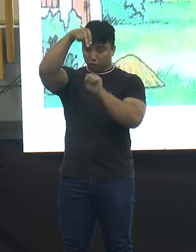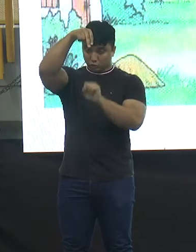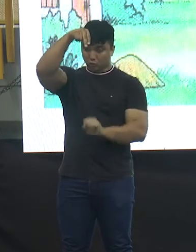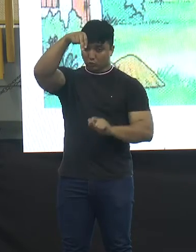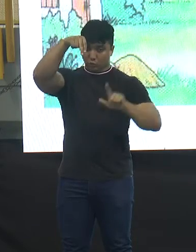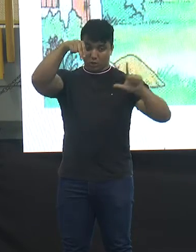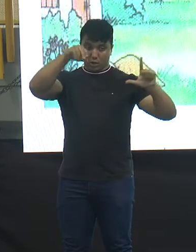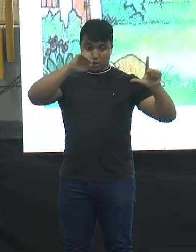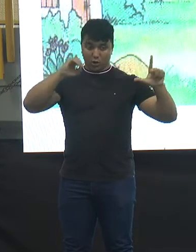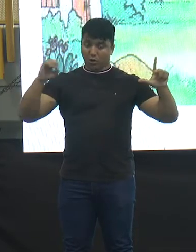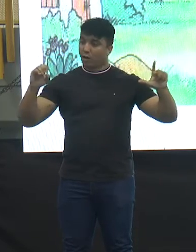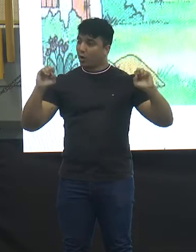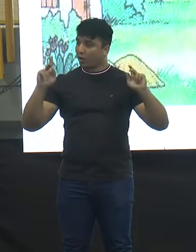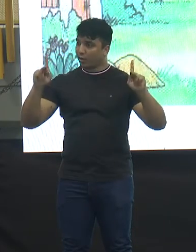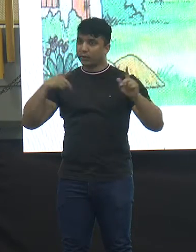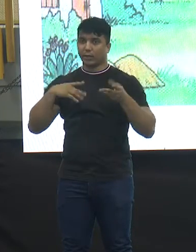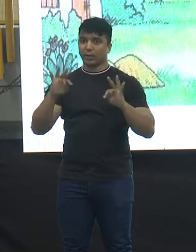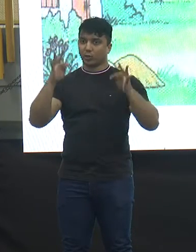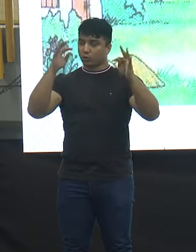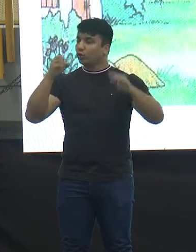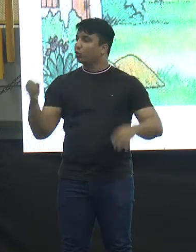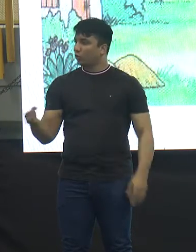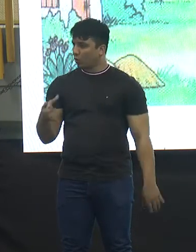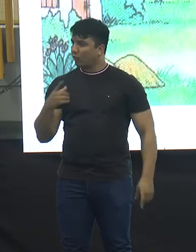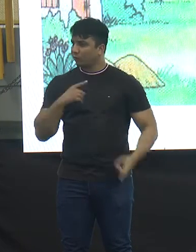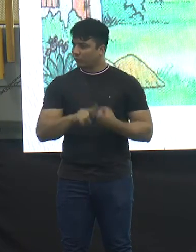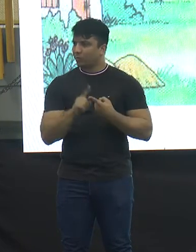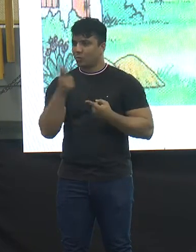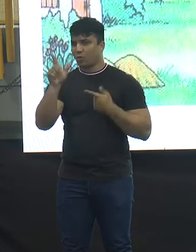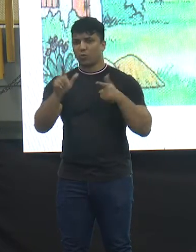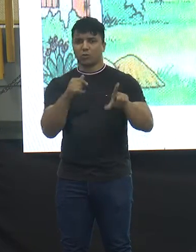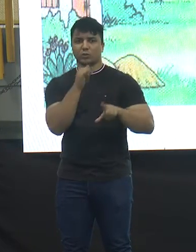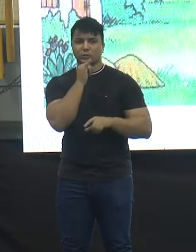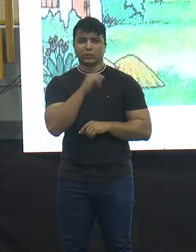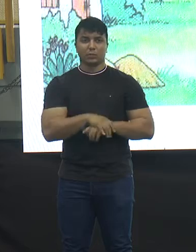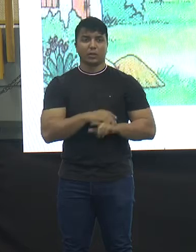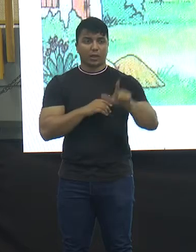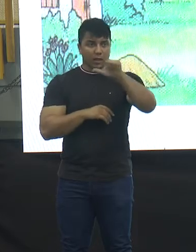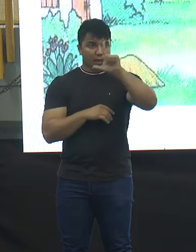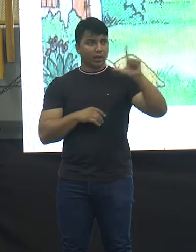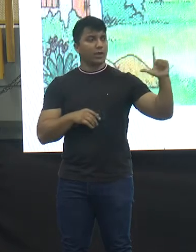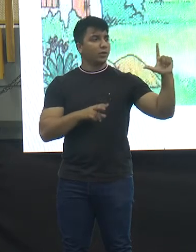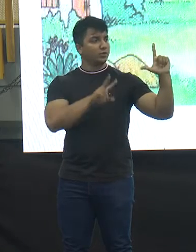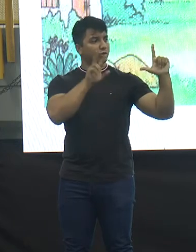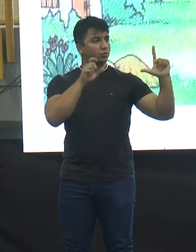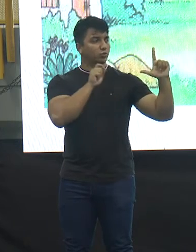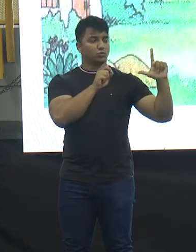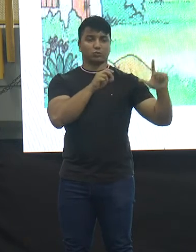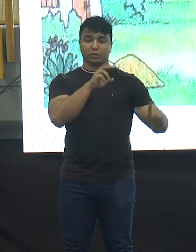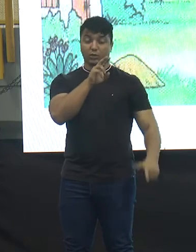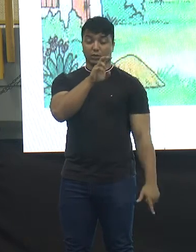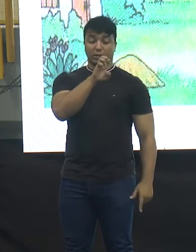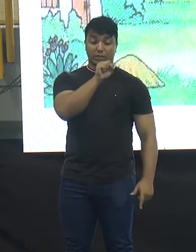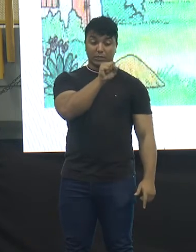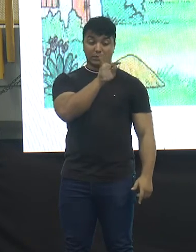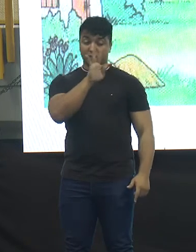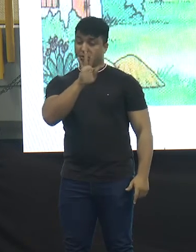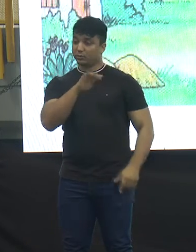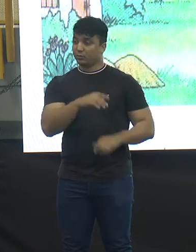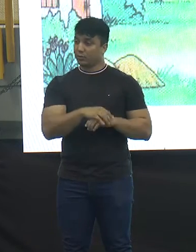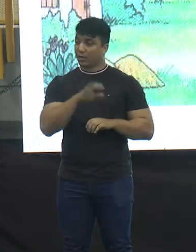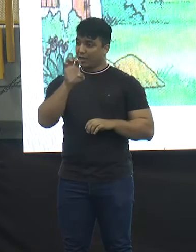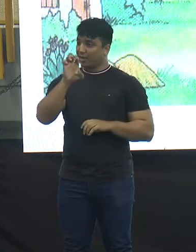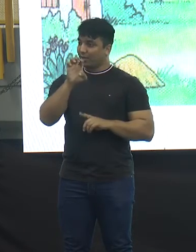outras terminologias. Ou seja, quando eu falo de leste, eu falo também de east, o